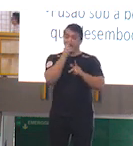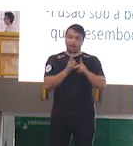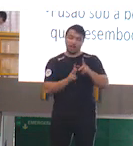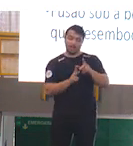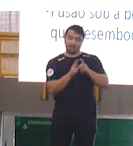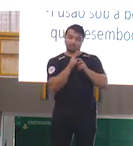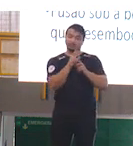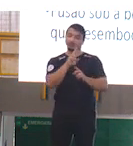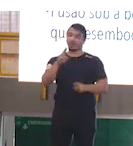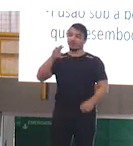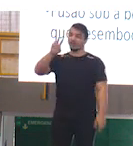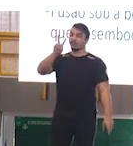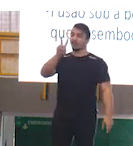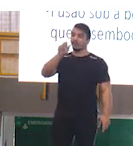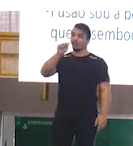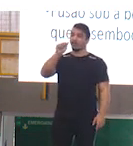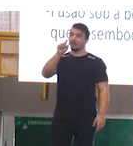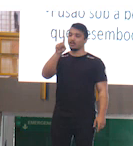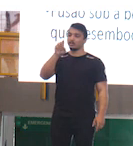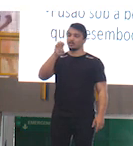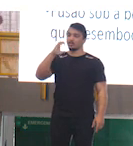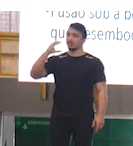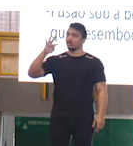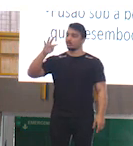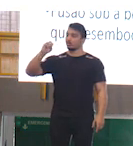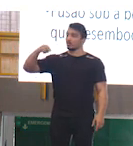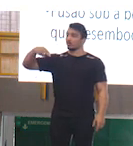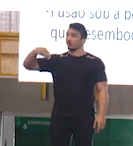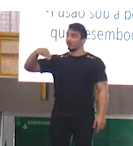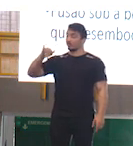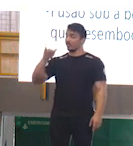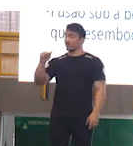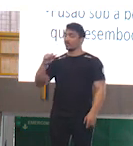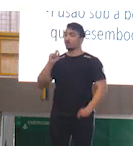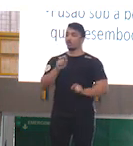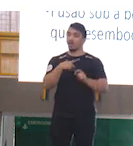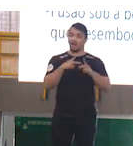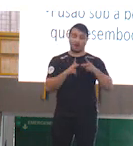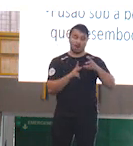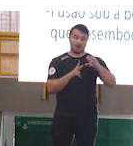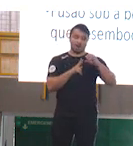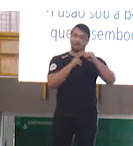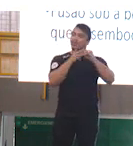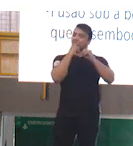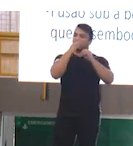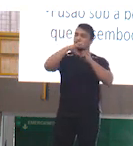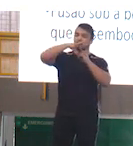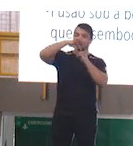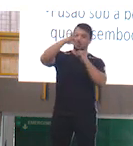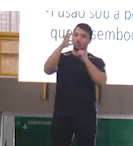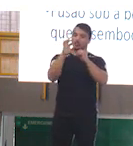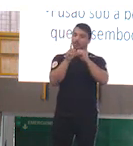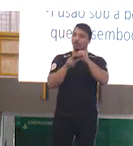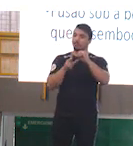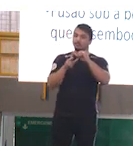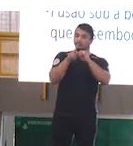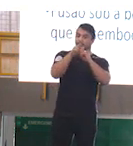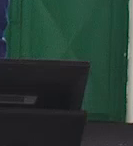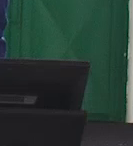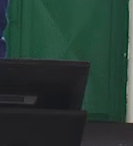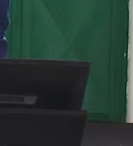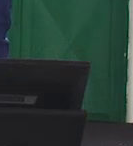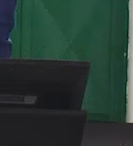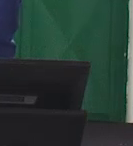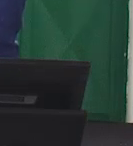chamada de vasectomia. A vasectomia é o corte e sutura de quem? Dos